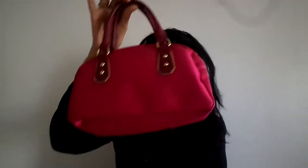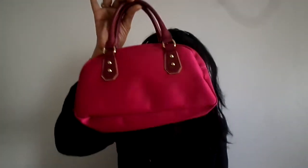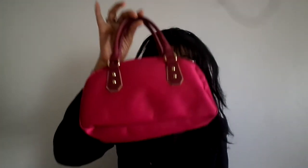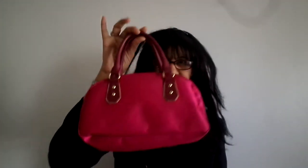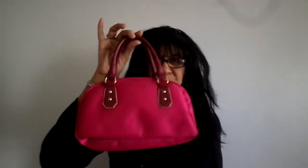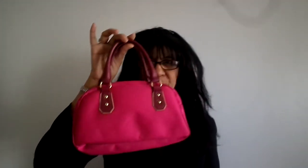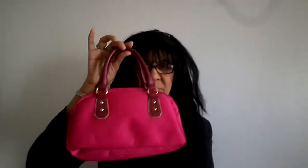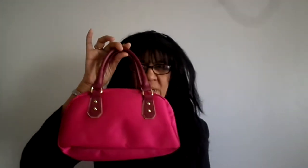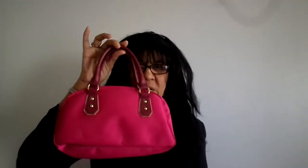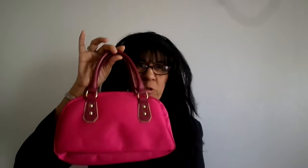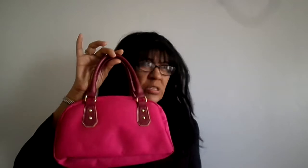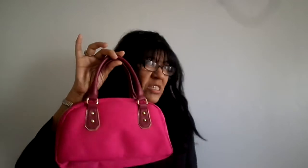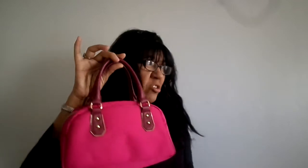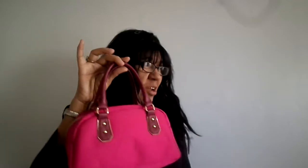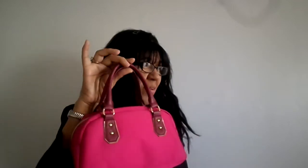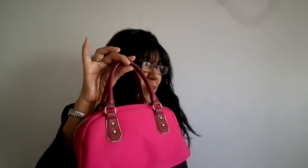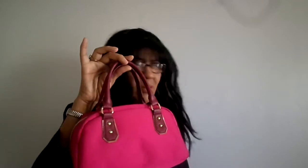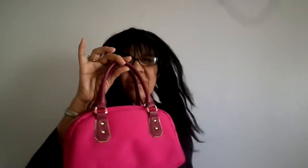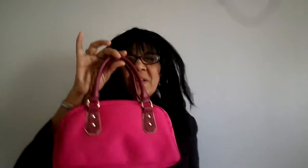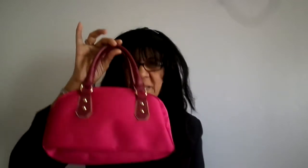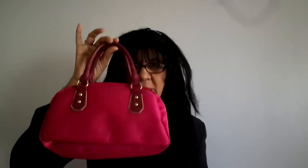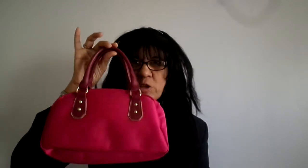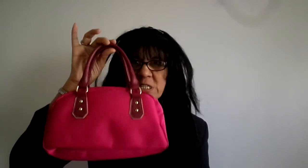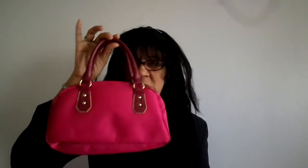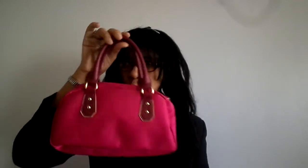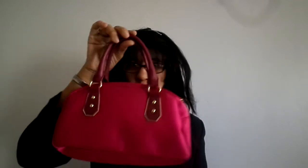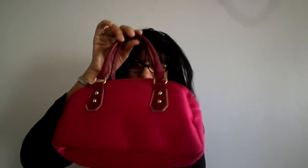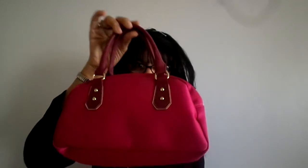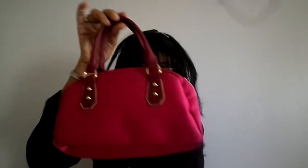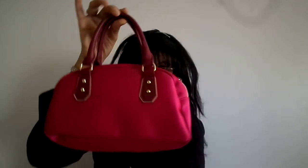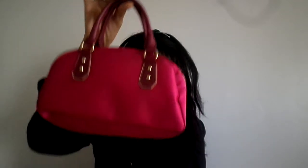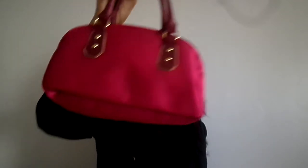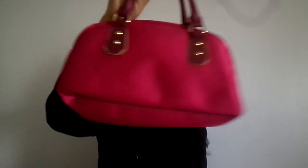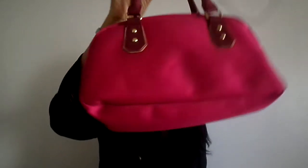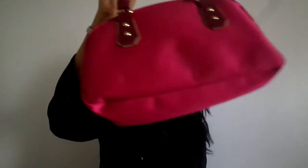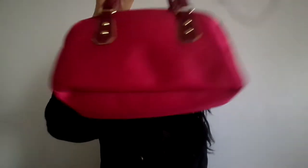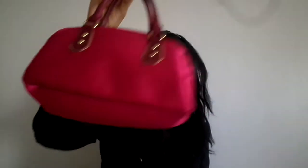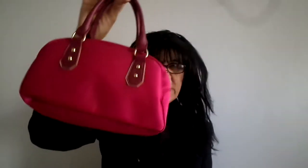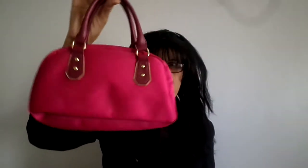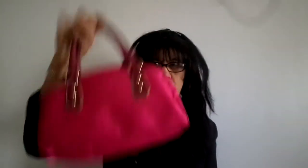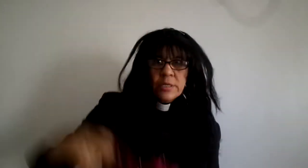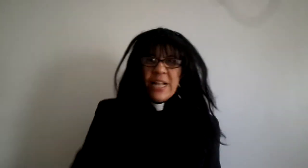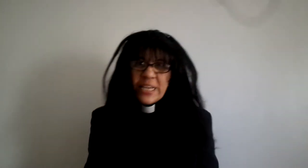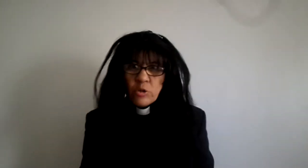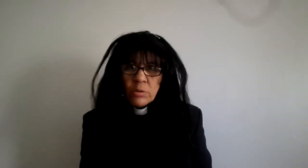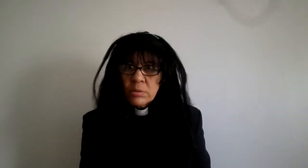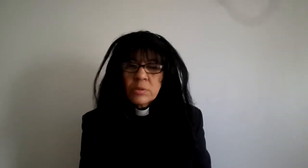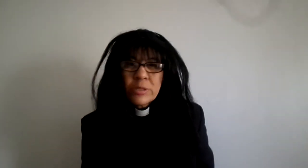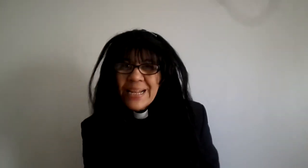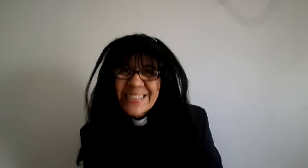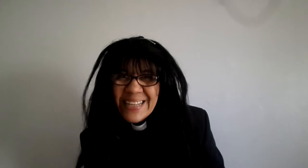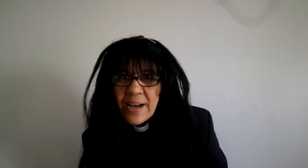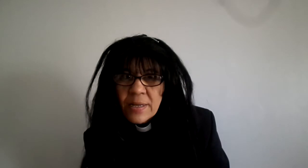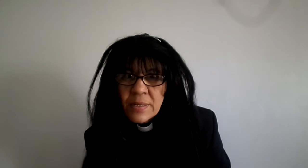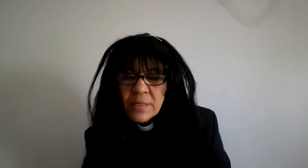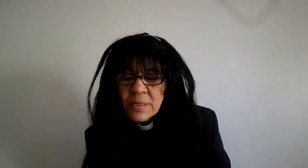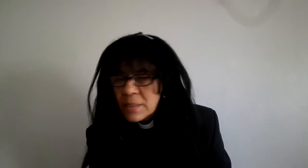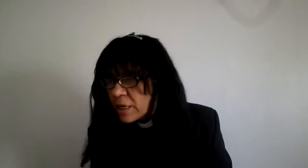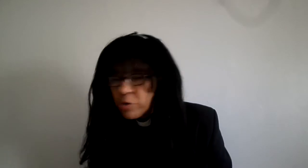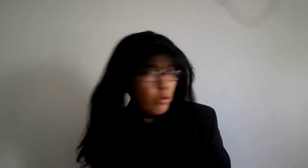y tú dices, sí, yo la veo. Entonces, si tú, yo la pongo frente de ti y la quito, ¿dónde está la cartera? Yo no